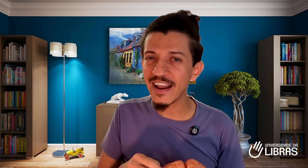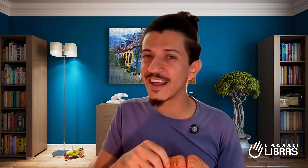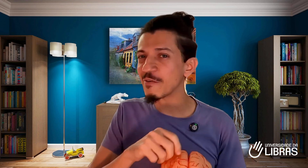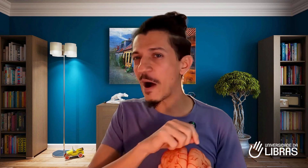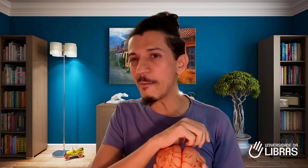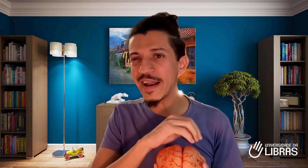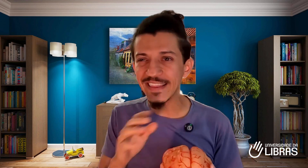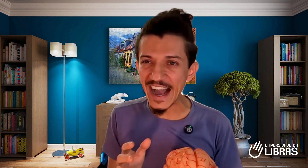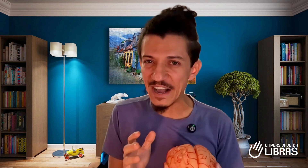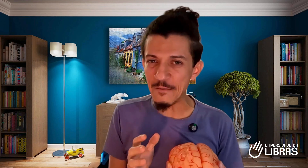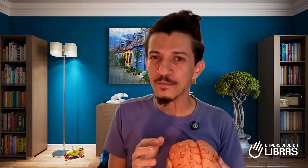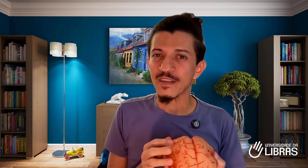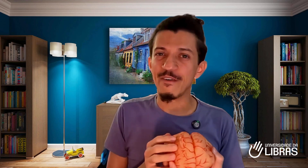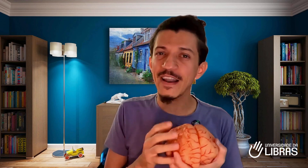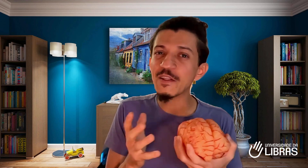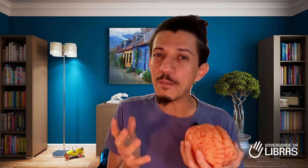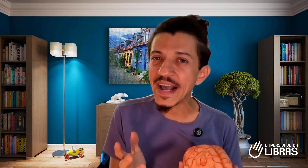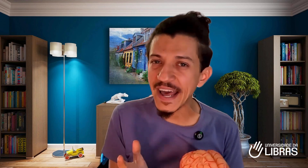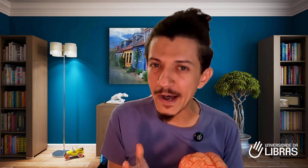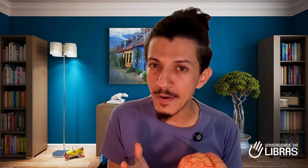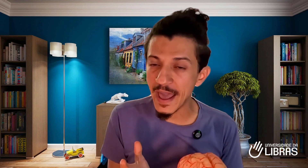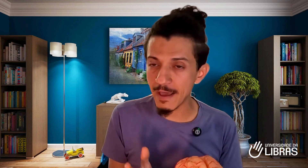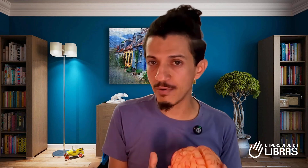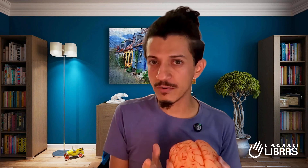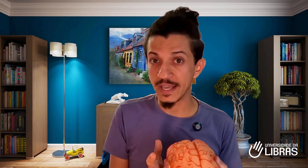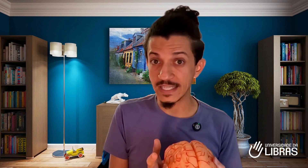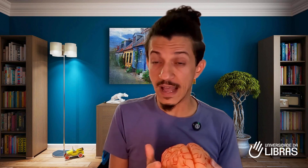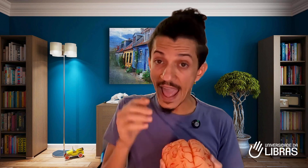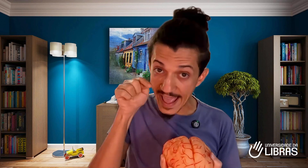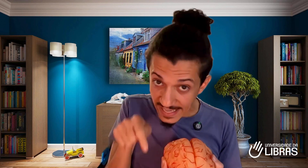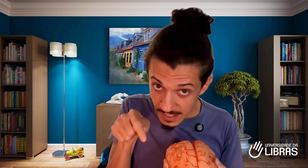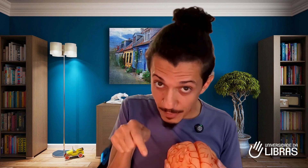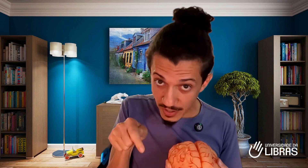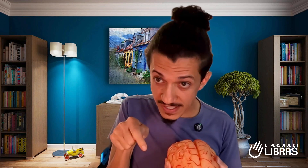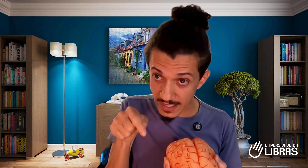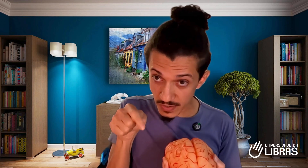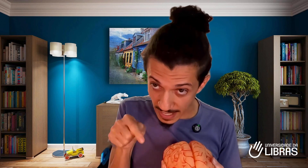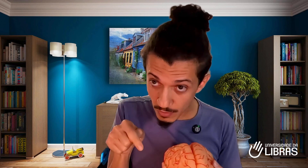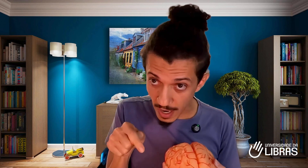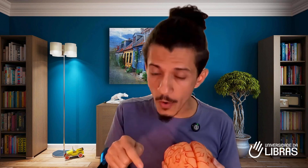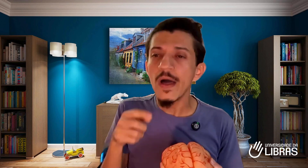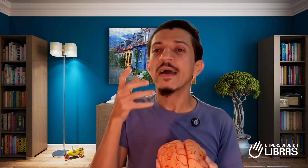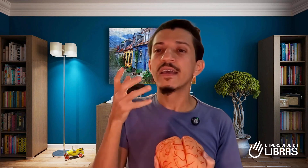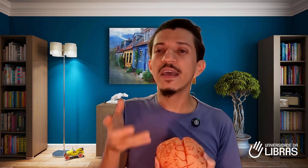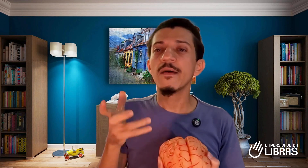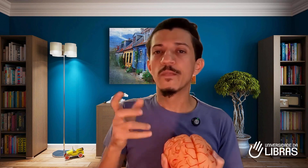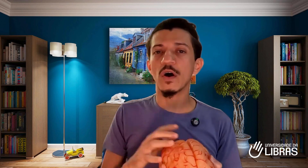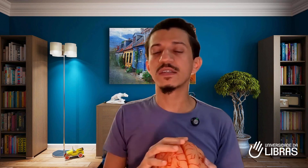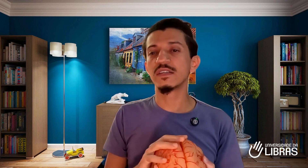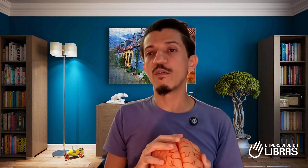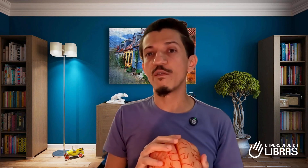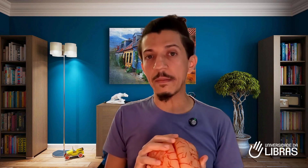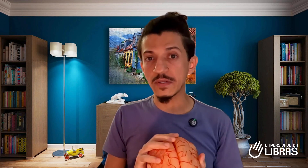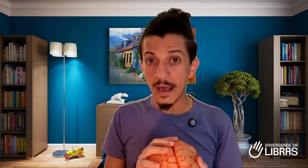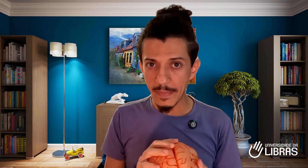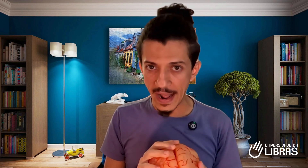igual a maritaca, falando pra caramba em português. É esse processo natural que nós desenvolvemos para